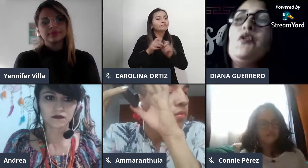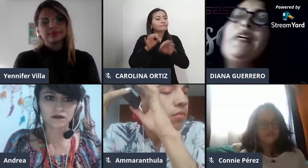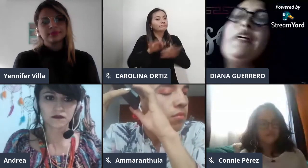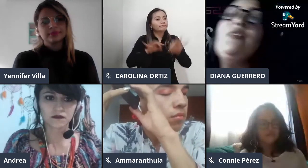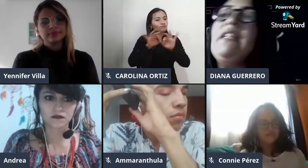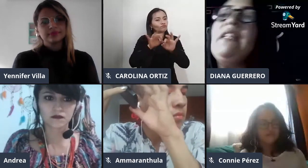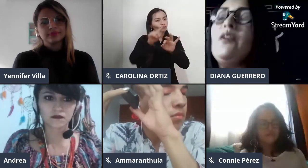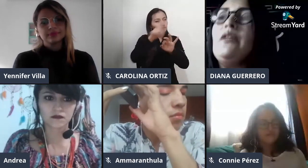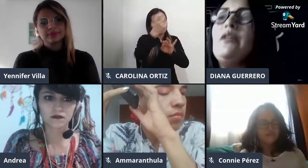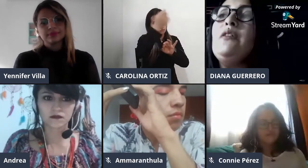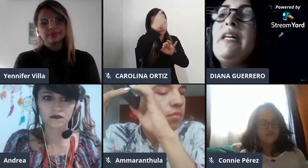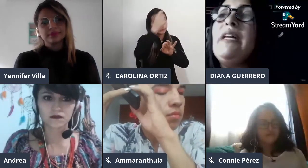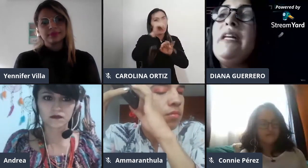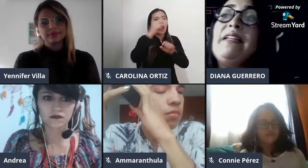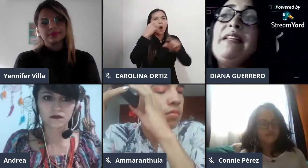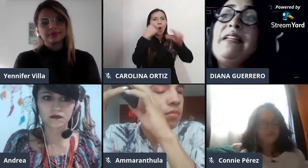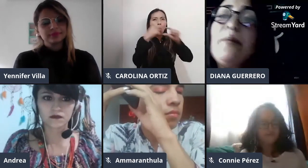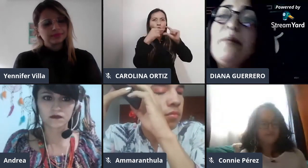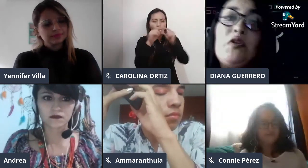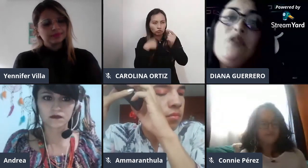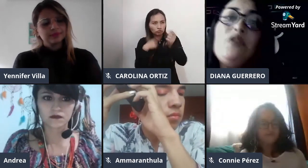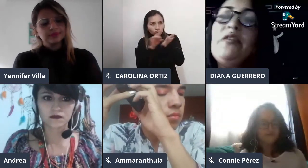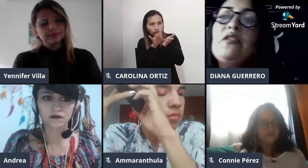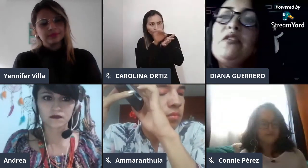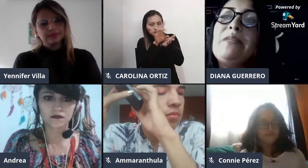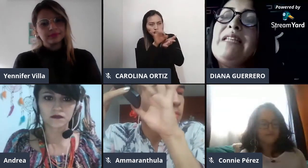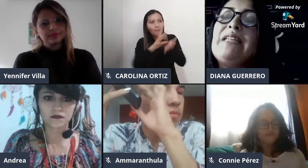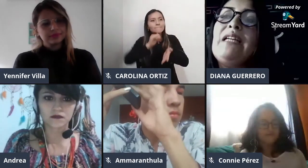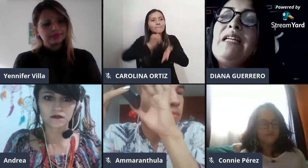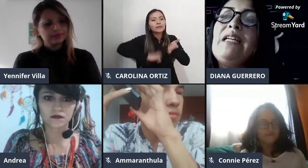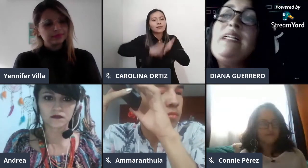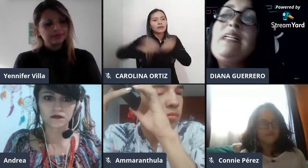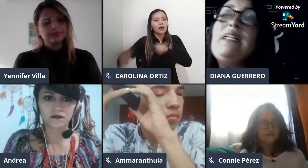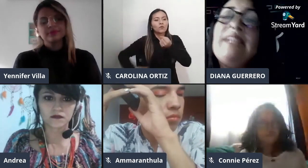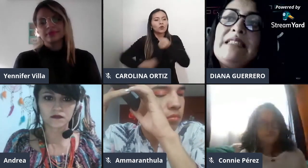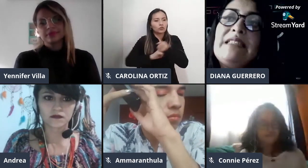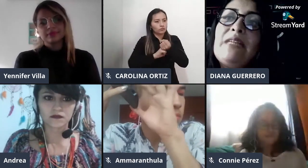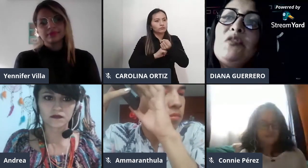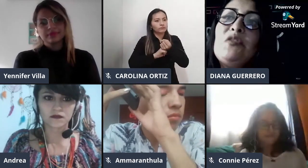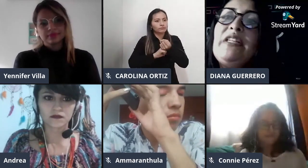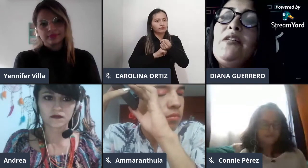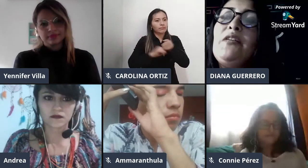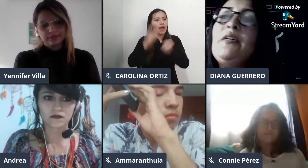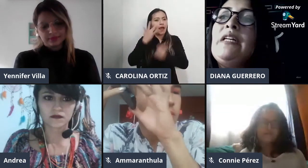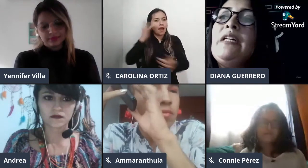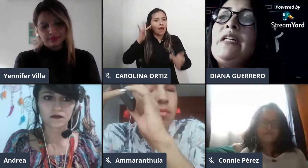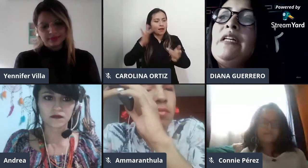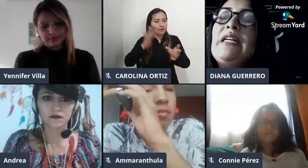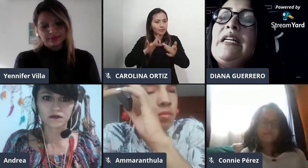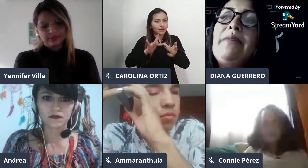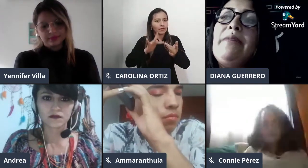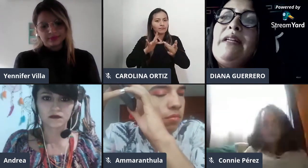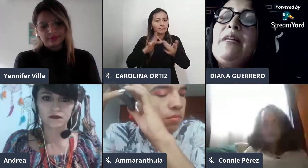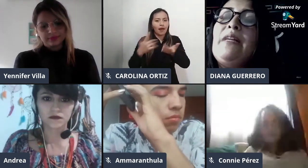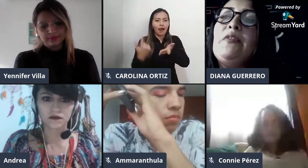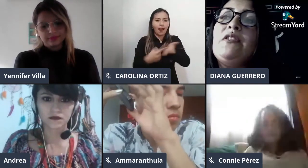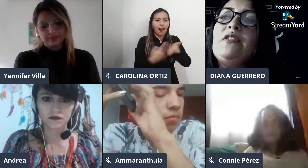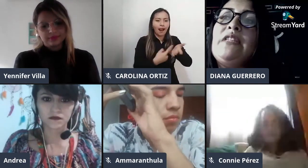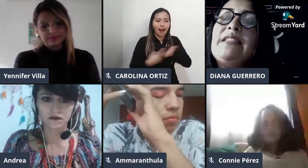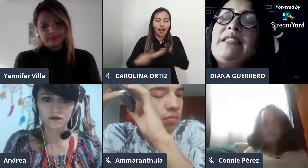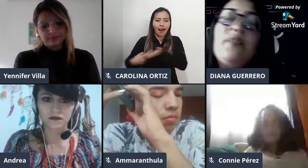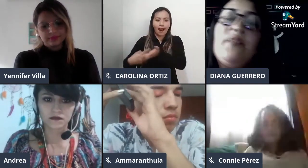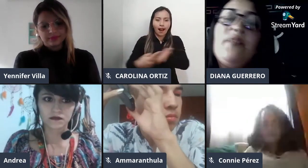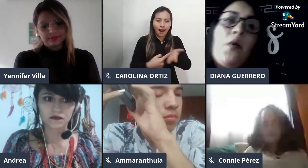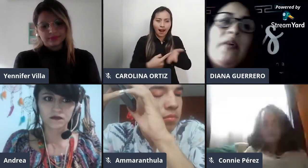sus correos electrónicos material de apoyo sobre los temas que las charlas que hemos tenido. Y también el proceso